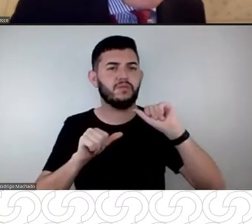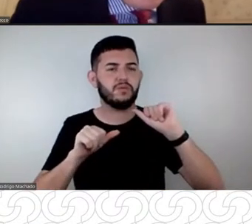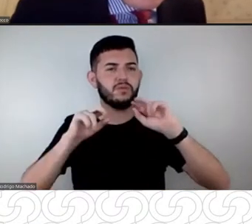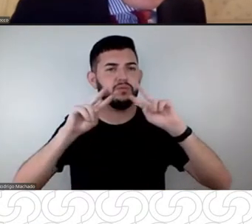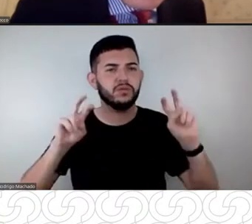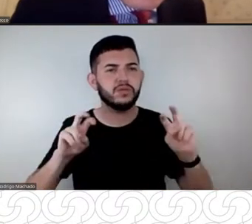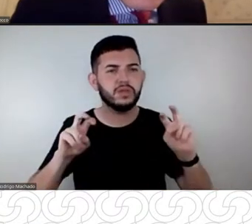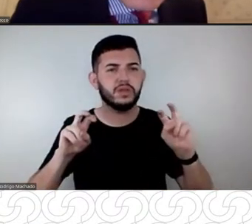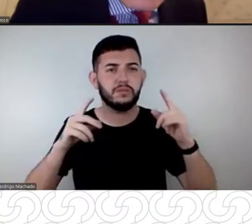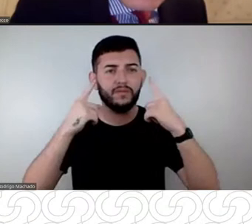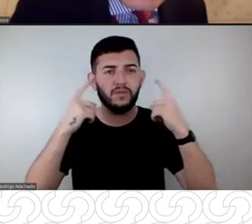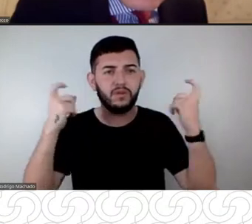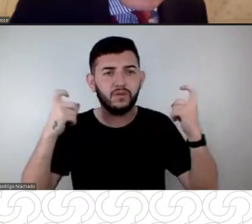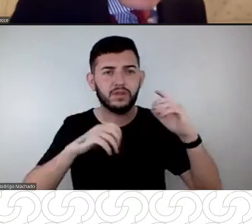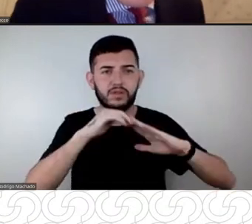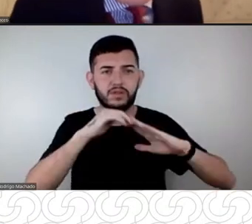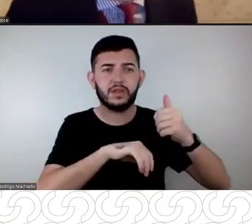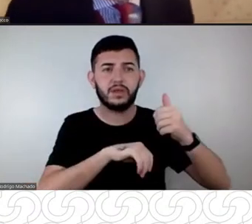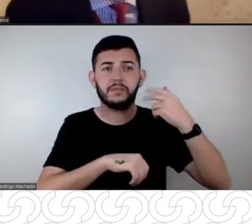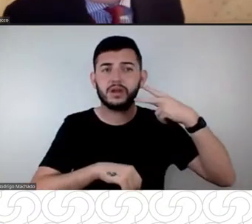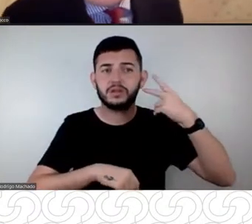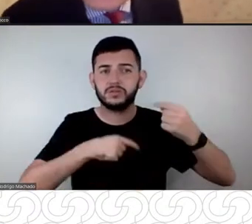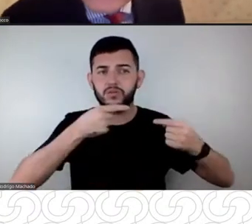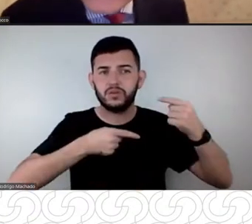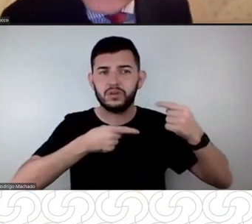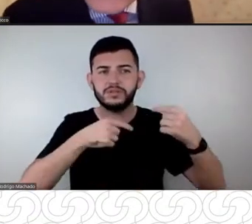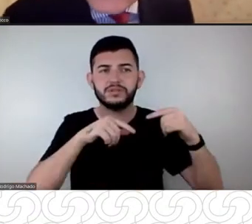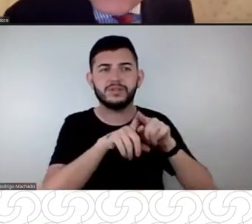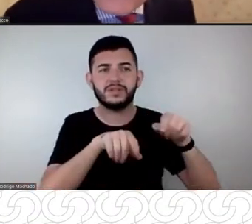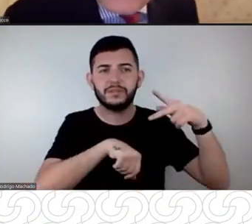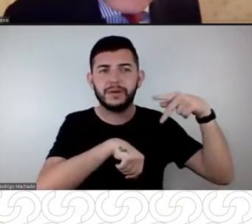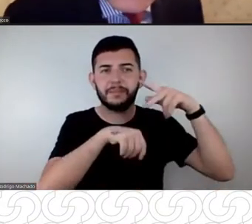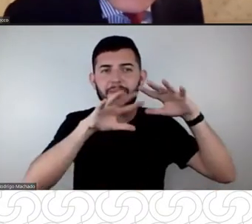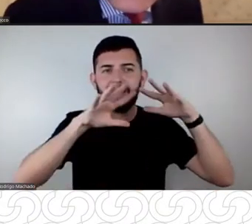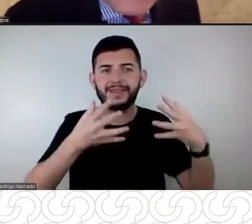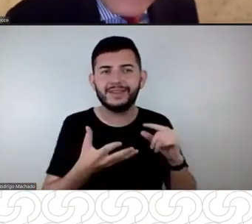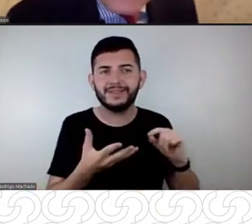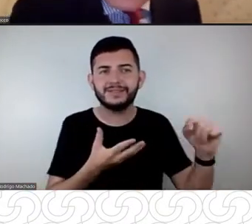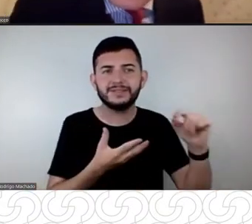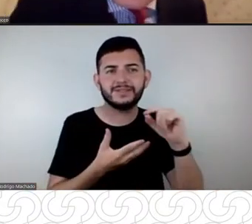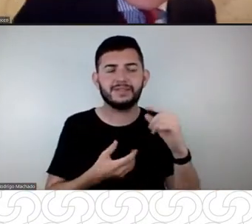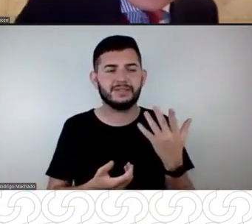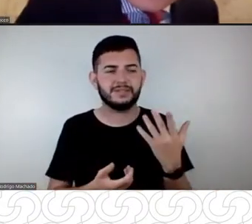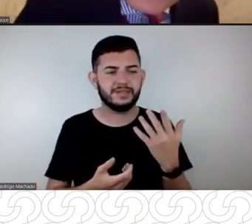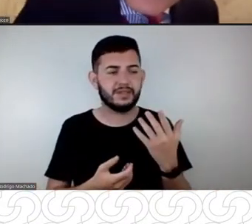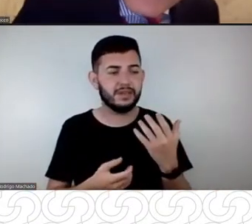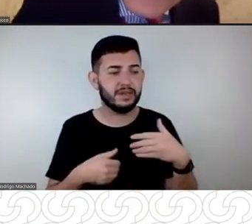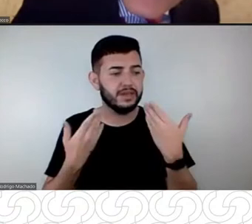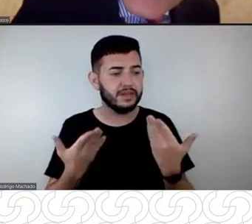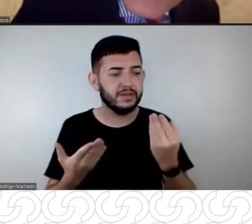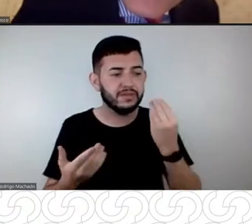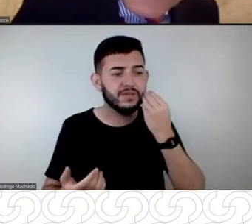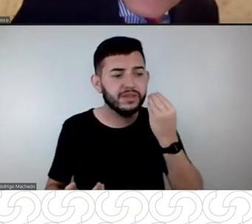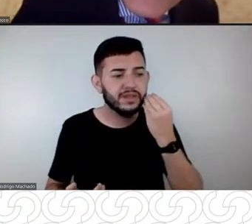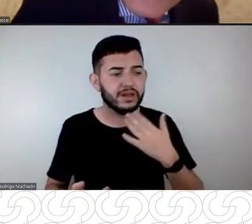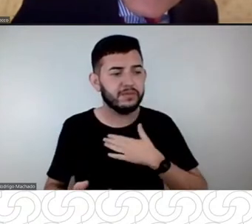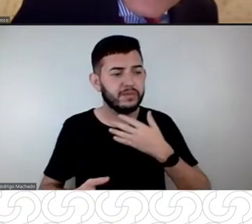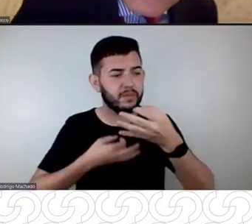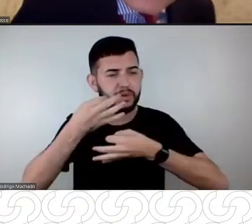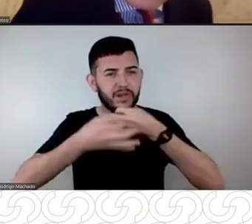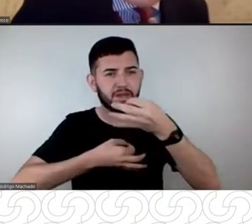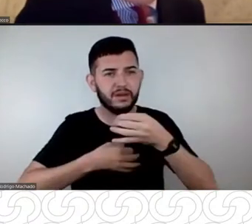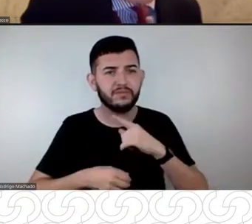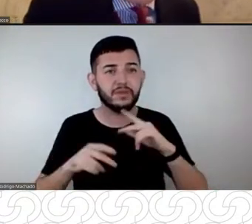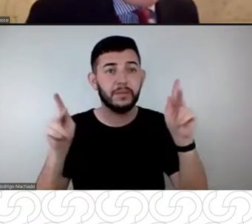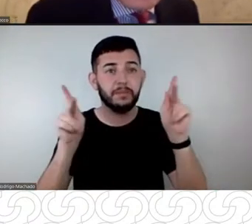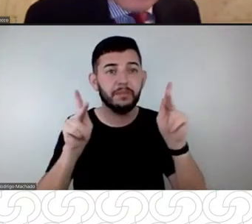na prática política e na prática dos países. E tentar, na minha opinião, buscar a paz, buscar